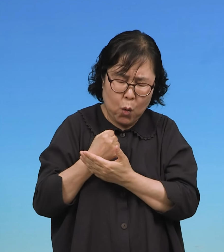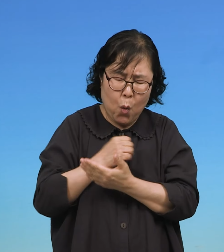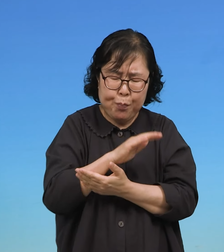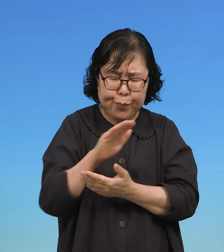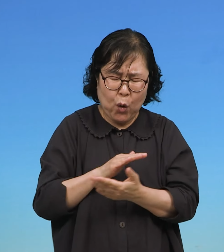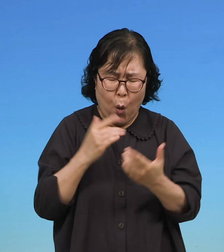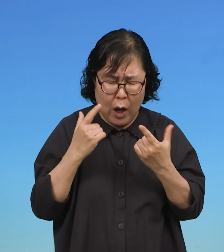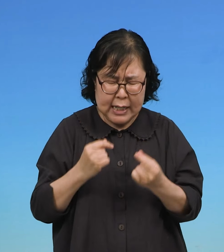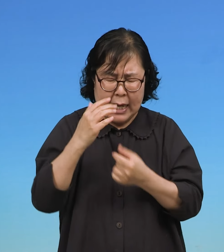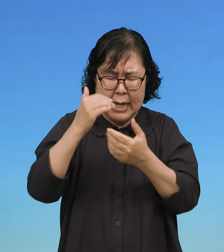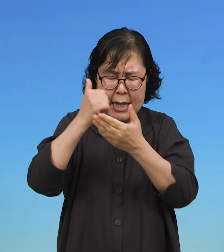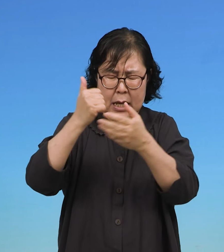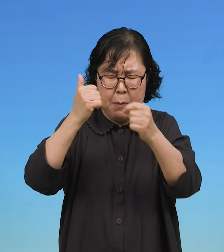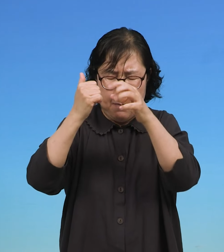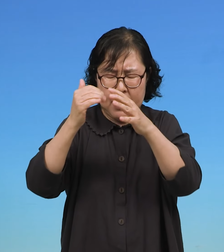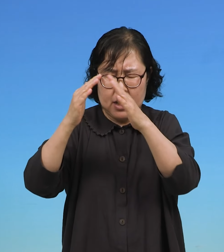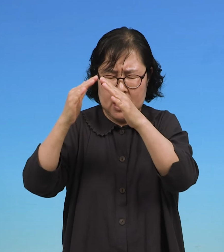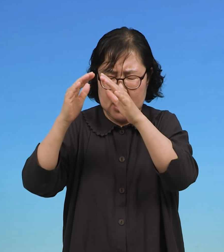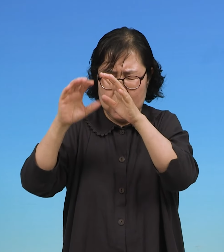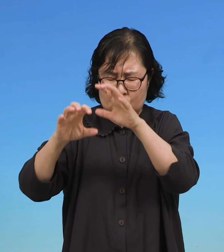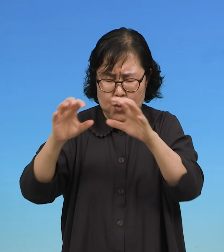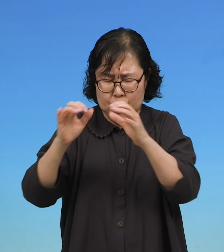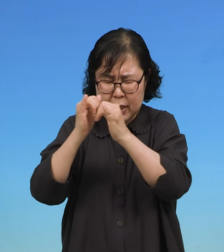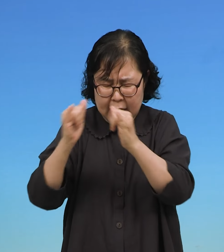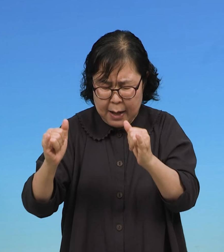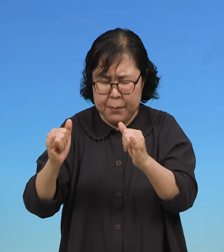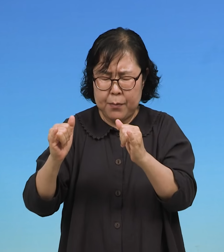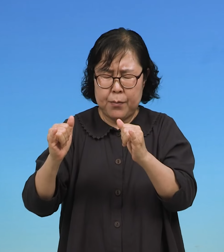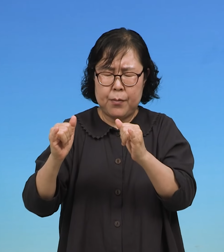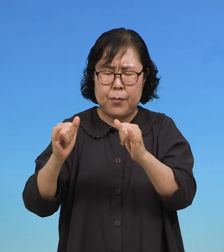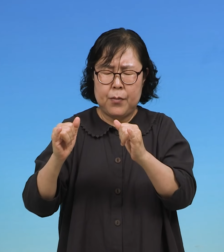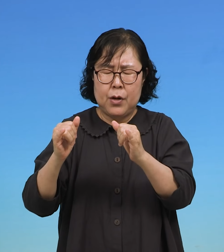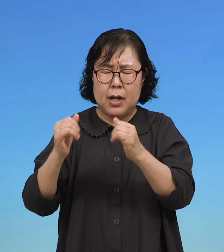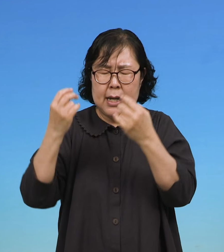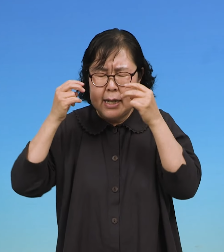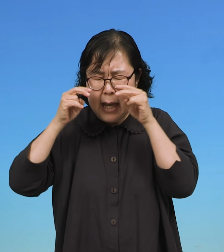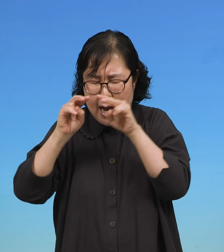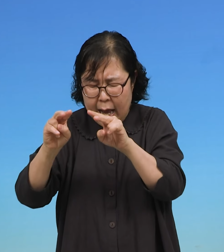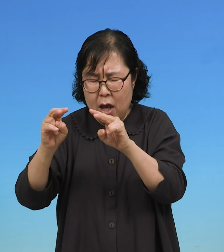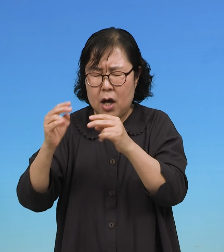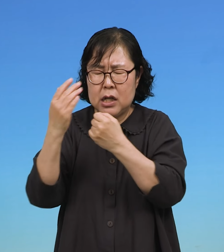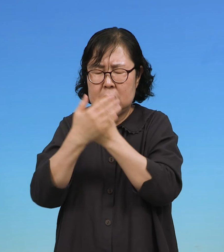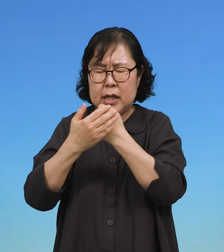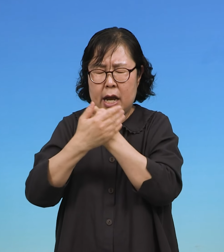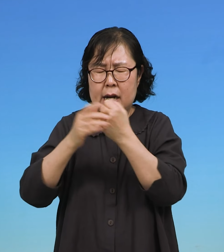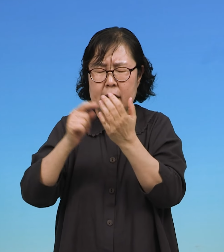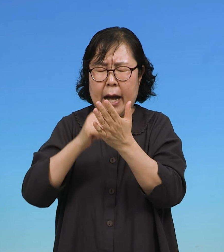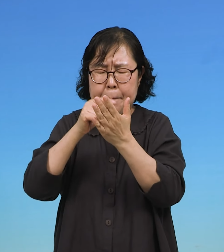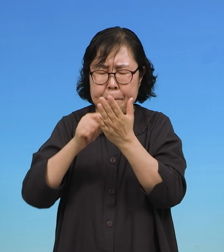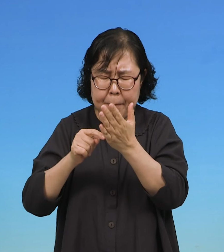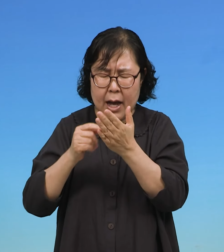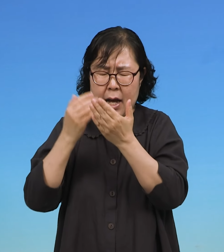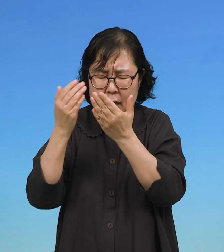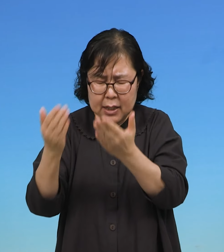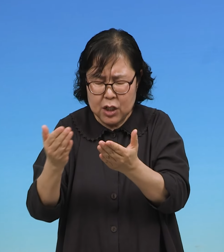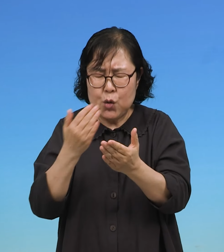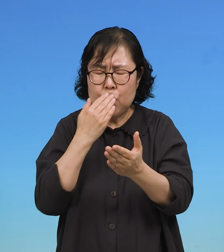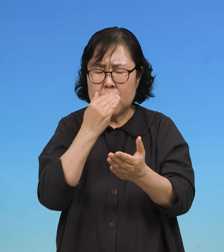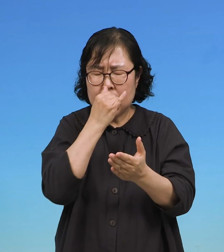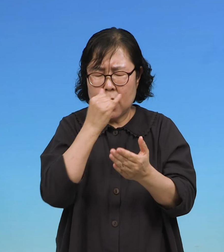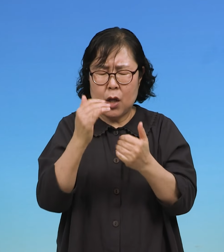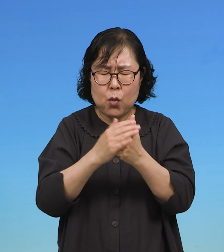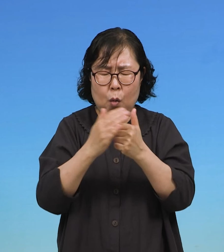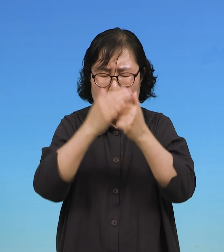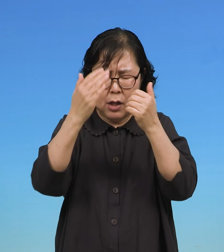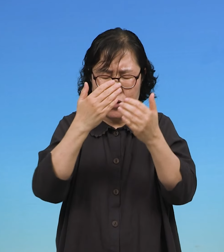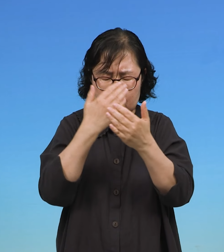하나님 앞에 이웃을 통하여 섬김을 통하여 아버지 은혜를 되갚는 저희들 되게 하여